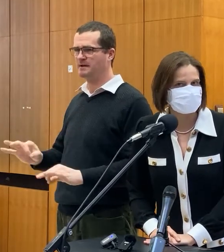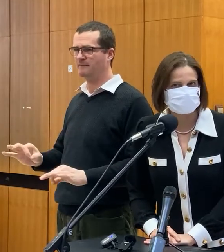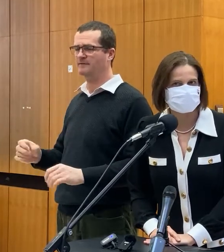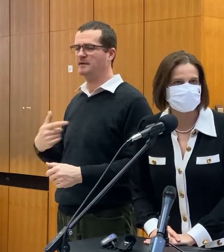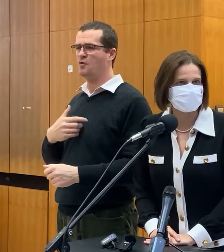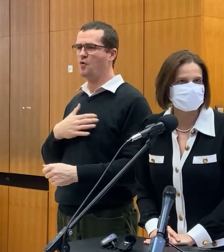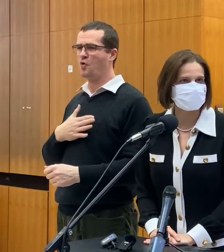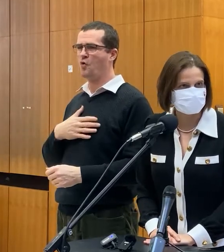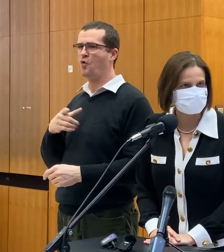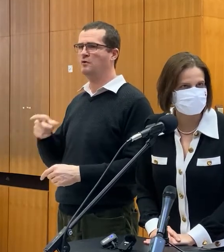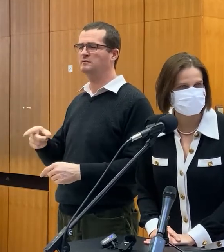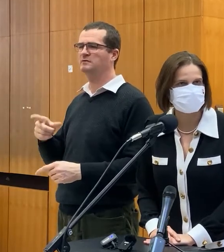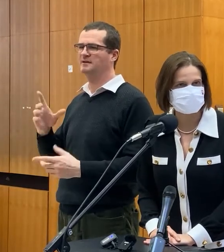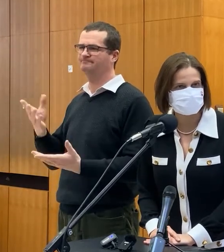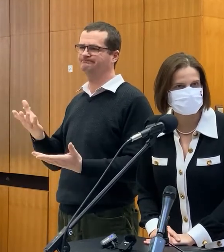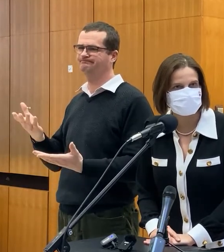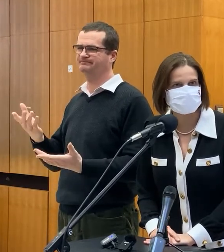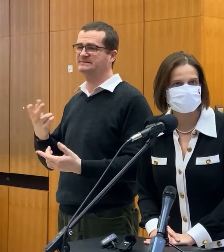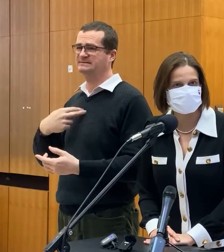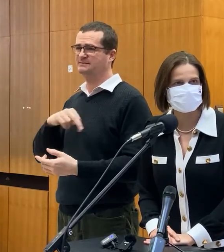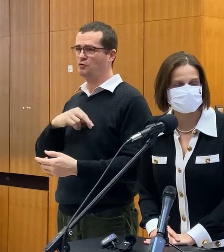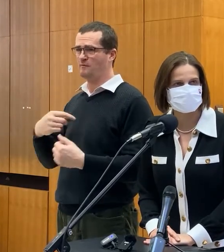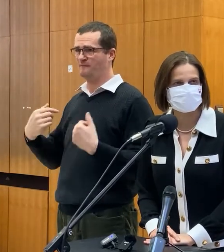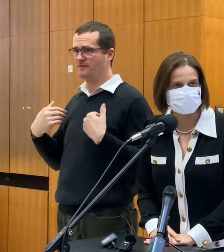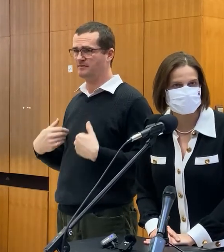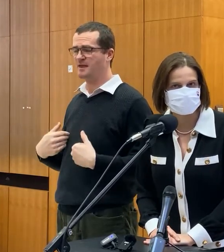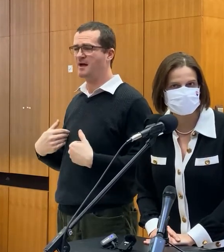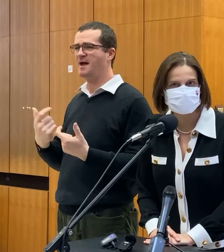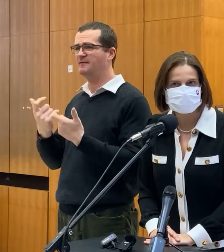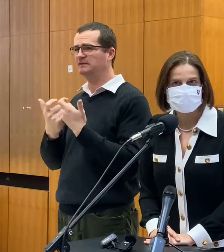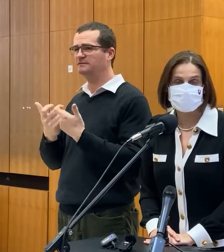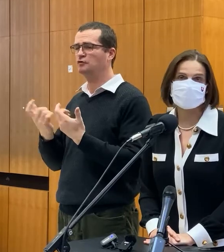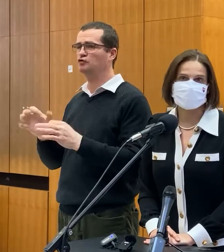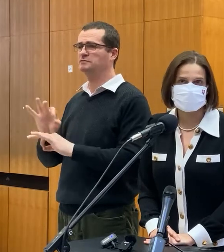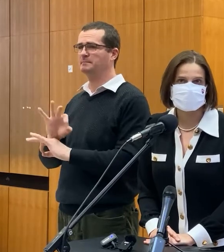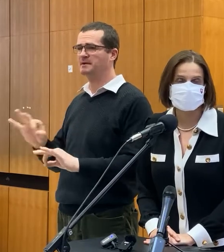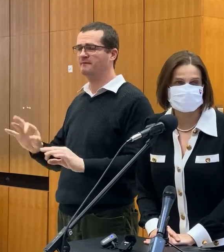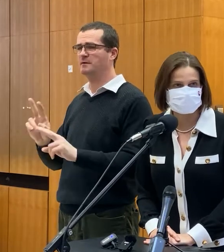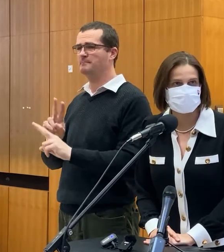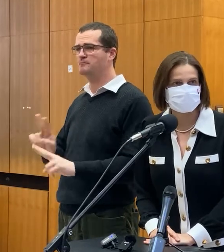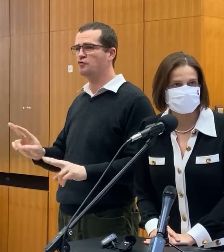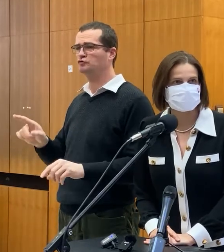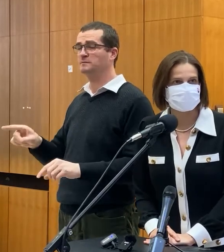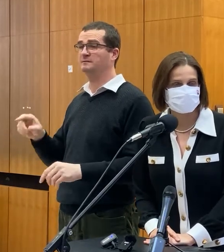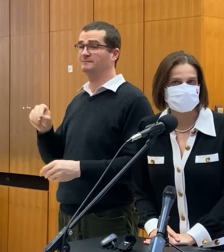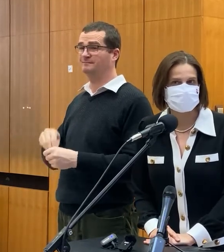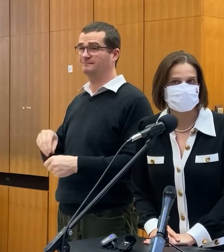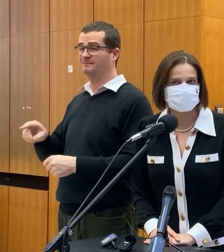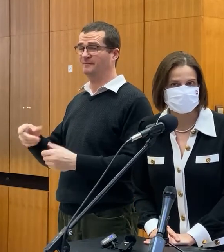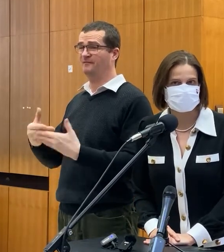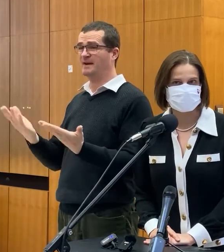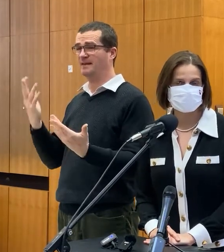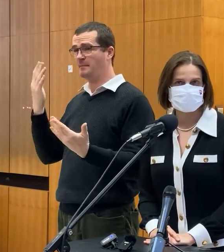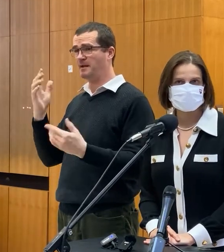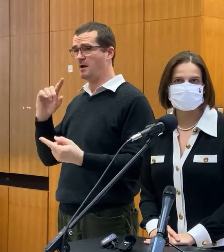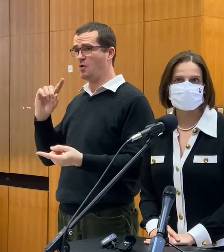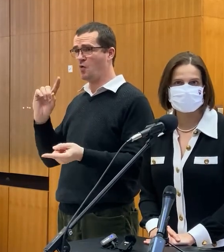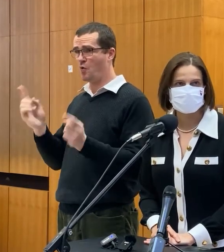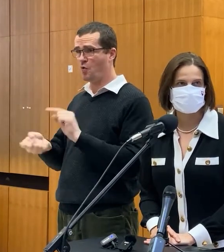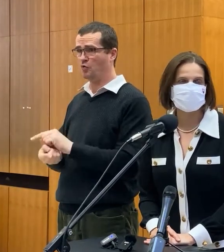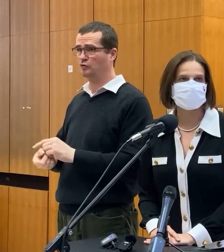je ochotný za to položiť krk. Proste vysvetľovať, že niečo je správne pre krajinu a môže byť, že na základe toho sa tá verejná mienka otočí.